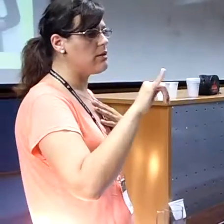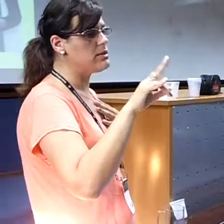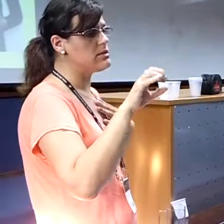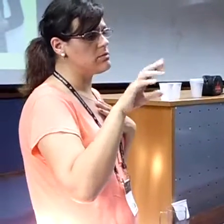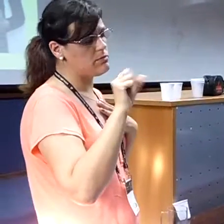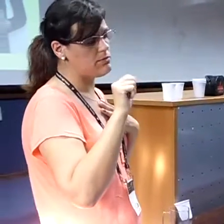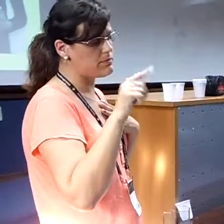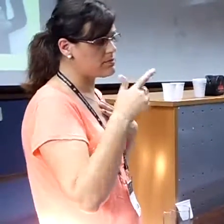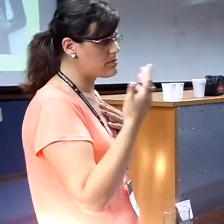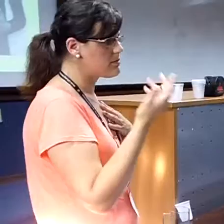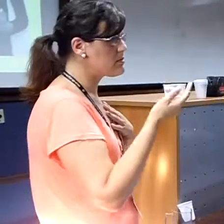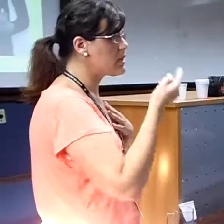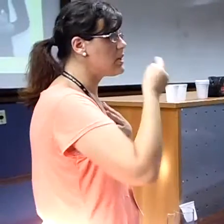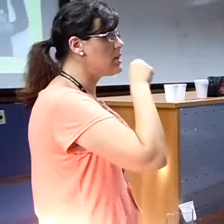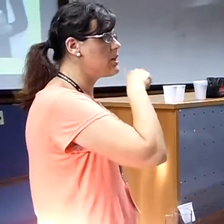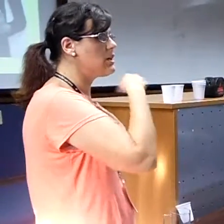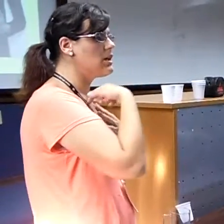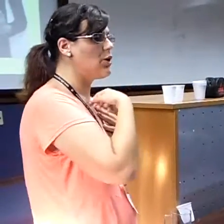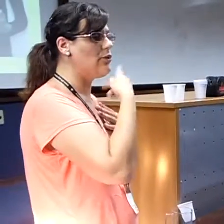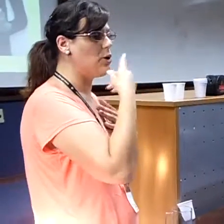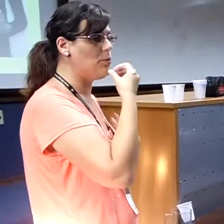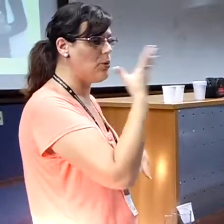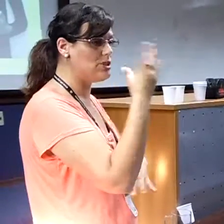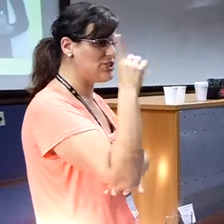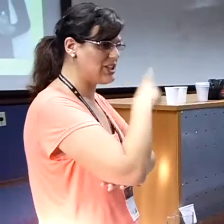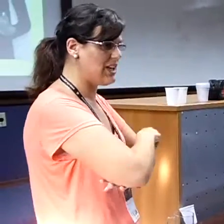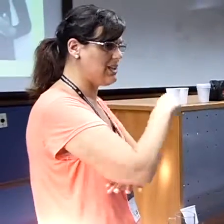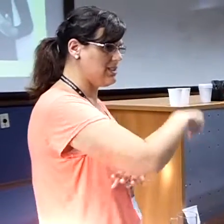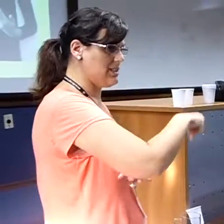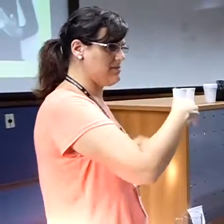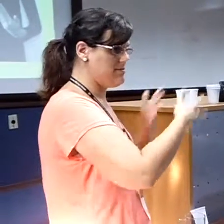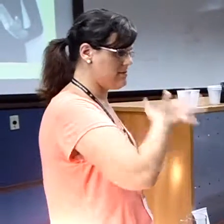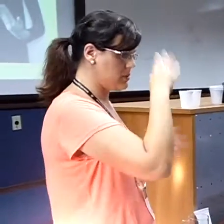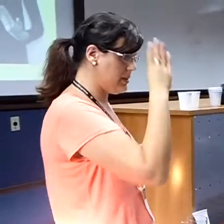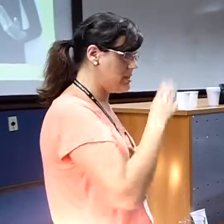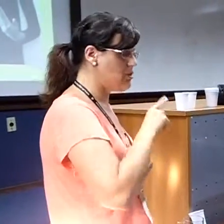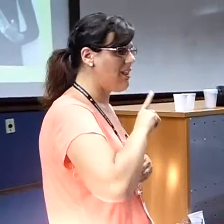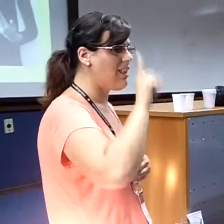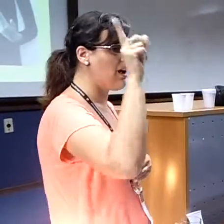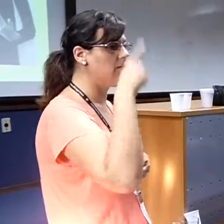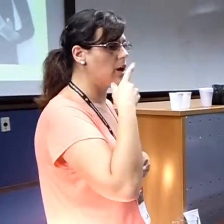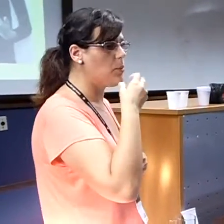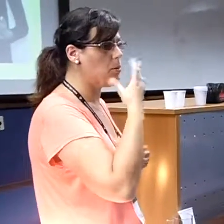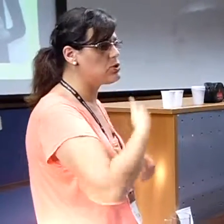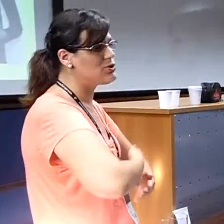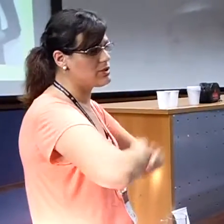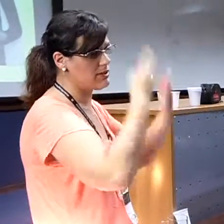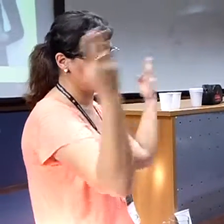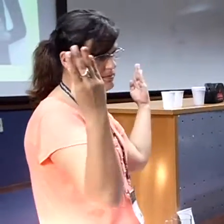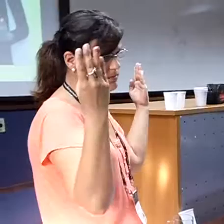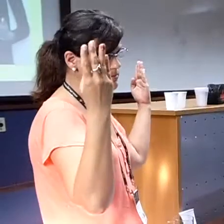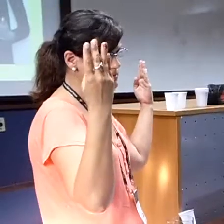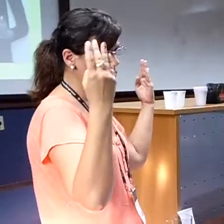universal. Existe o gestuno, que é uma língua com sinais universais. Por exemplo, aqui é bom dia, né? Lá fala bom